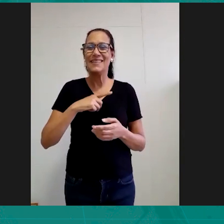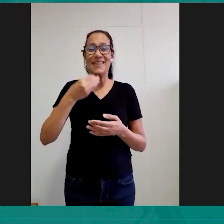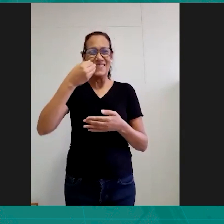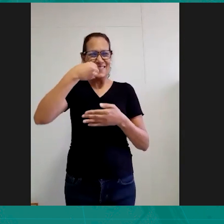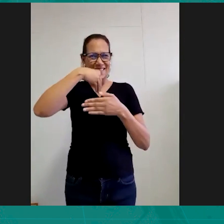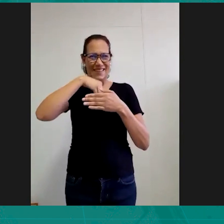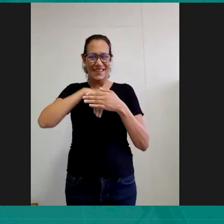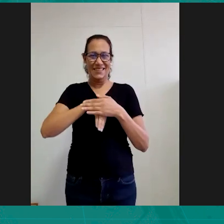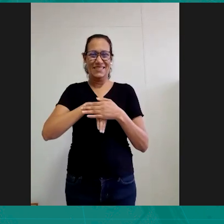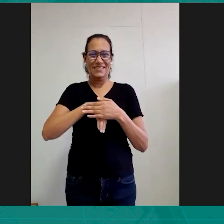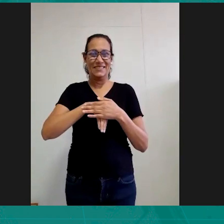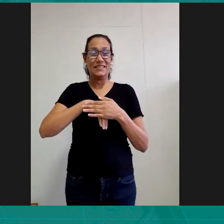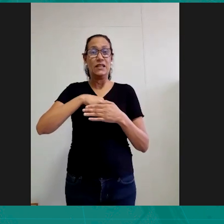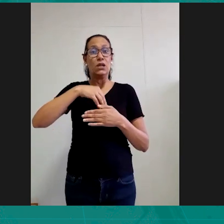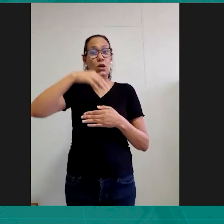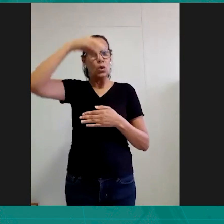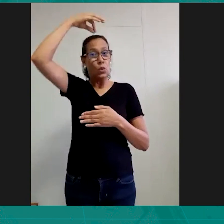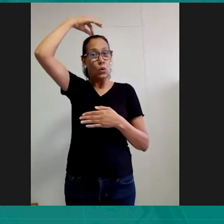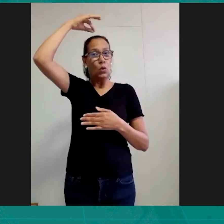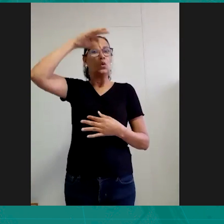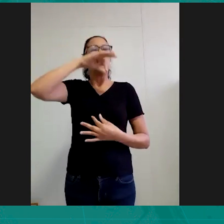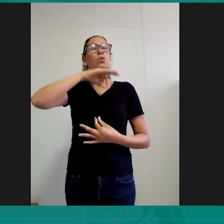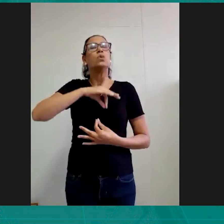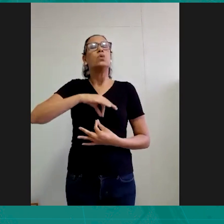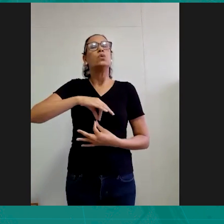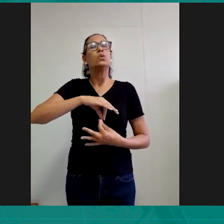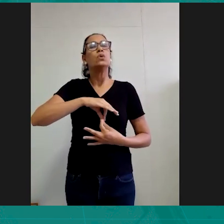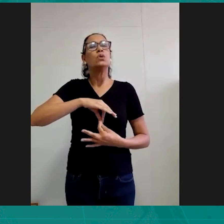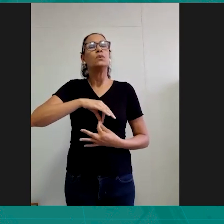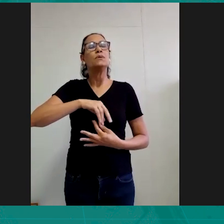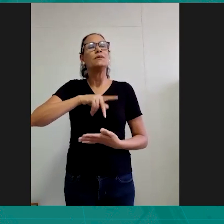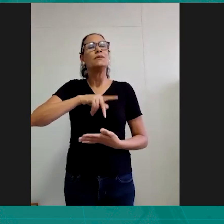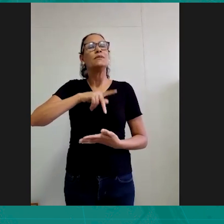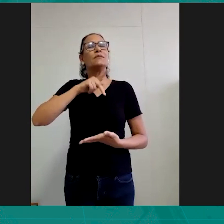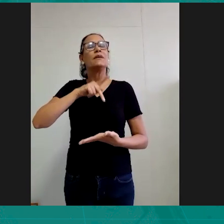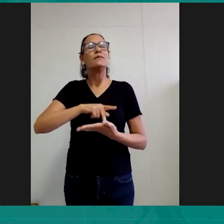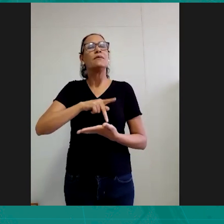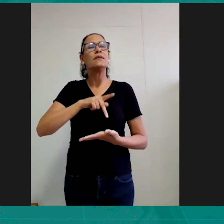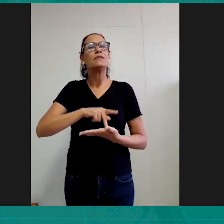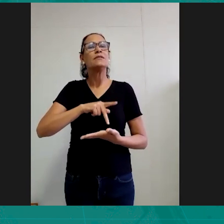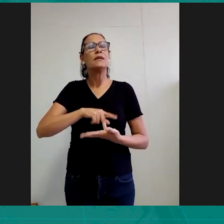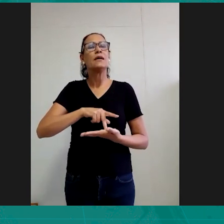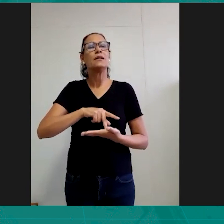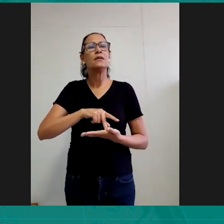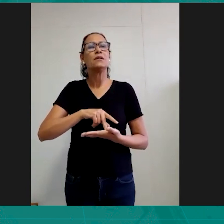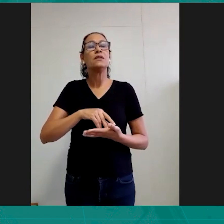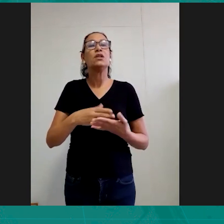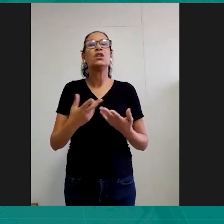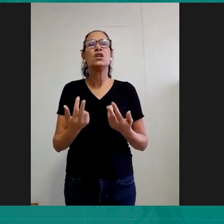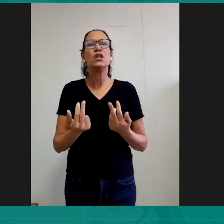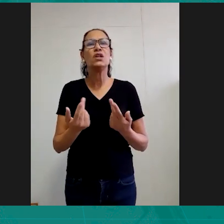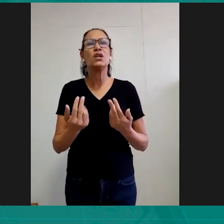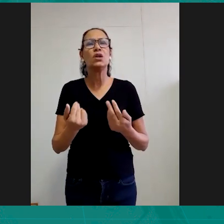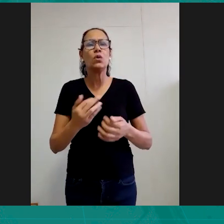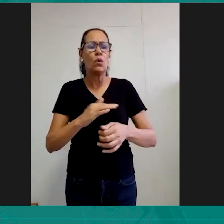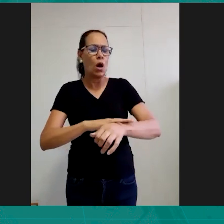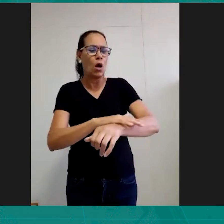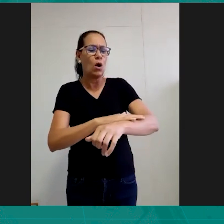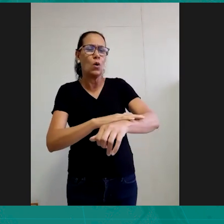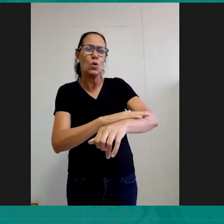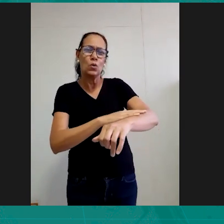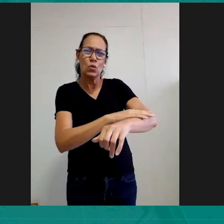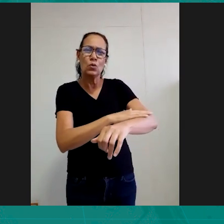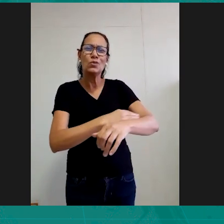temos unção espiritual como a loção que está nos ungindo, né? Toda vez que